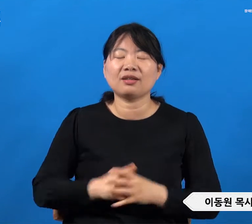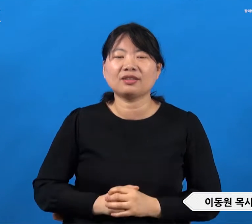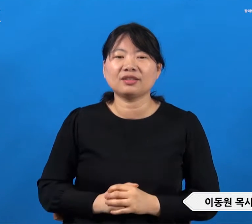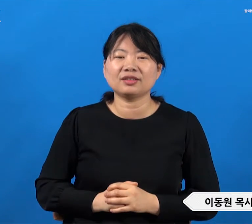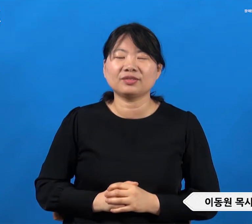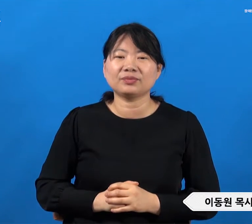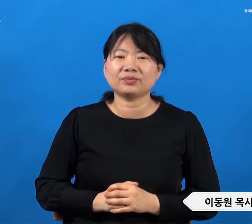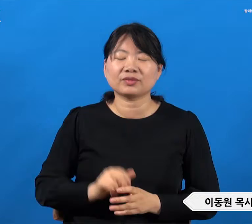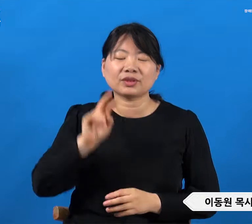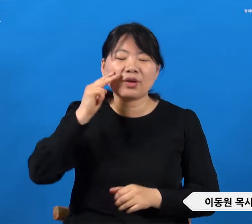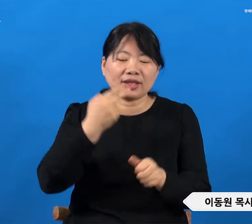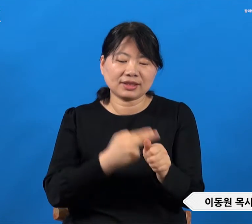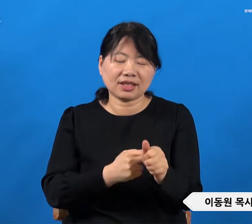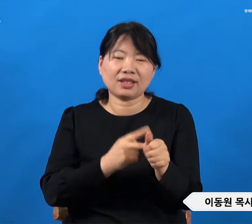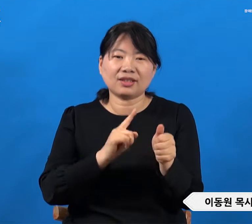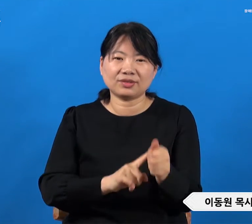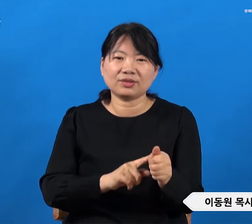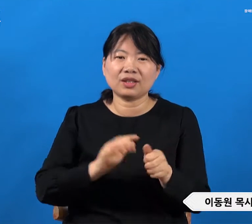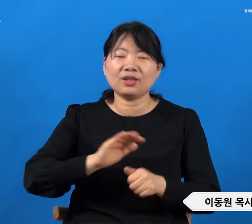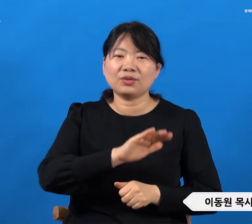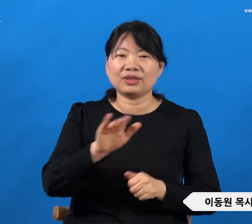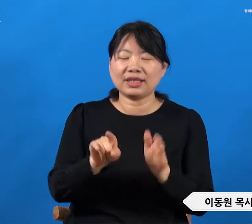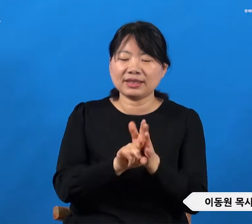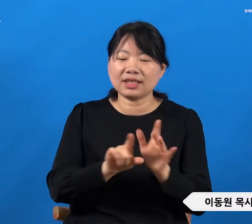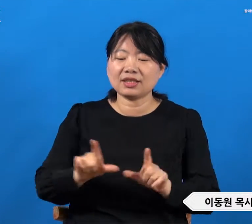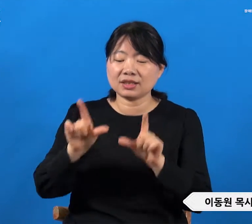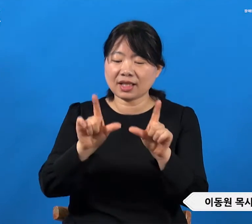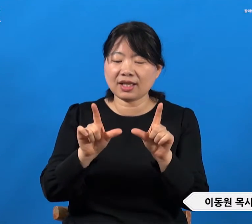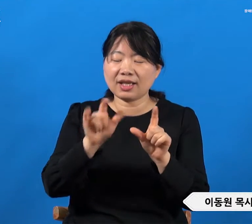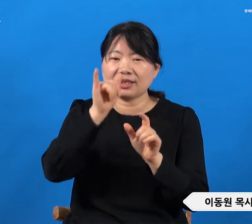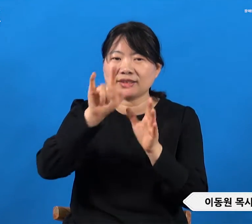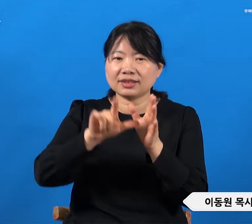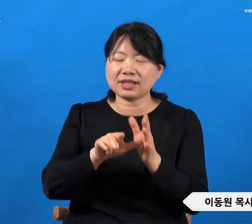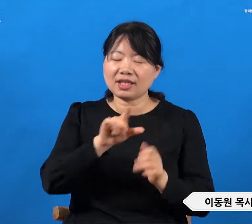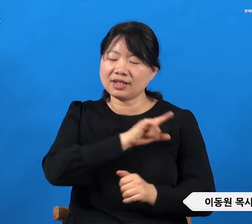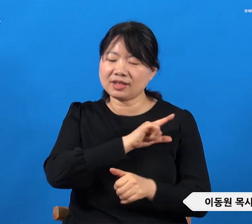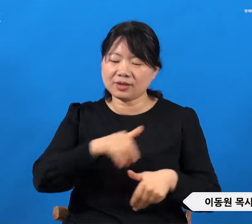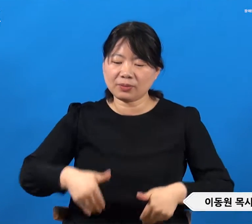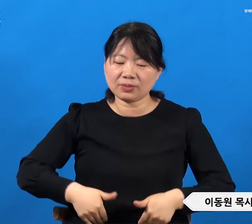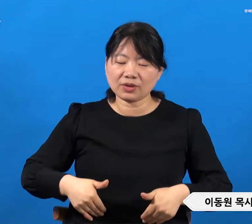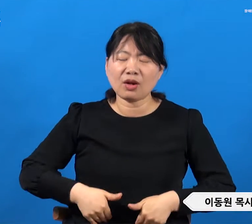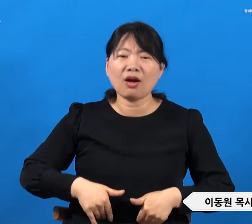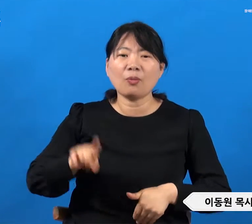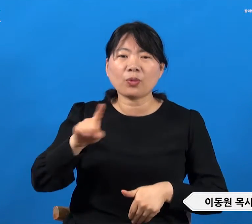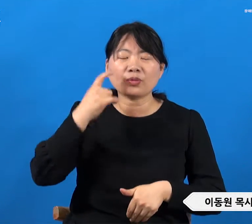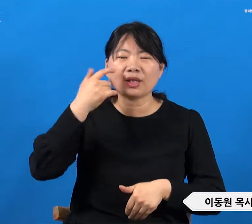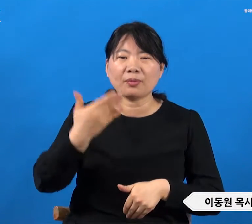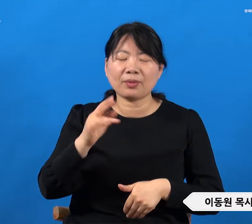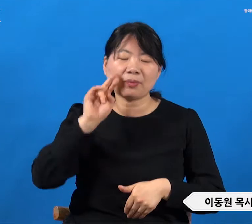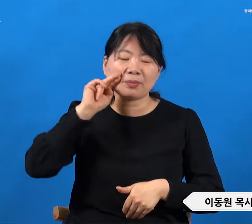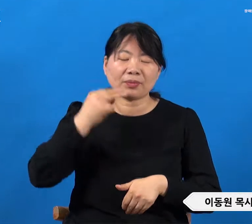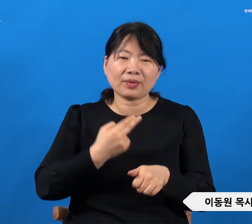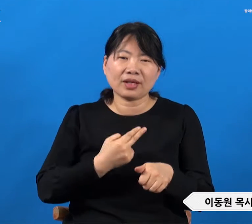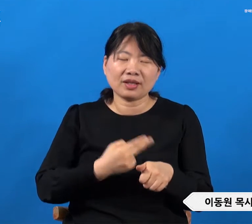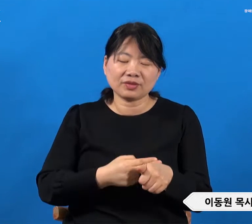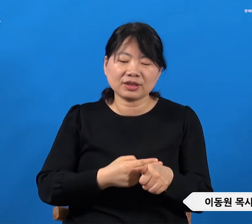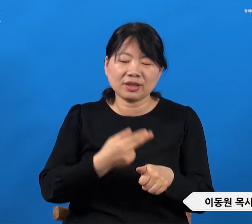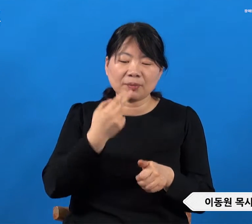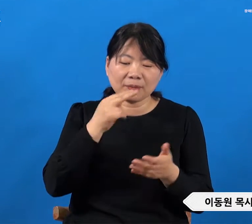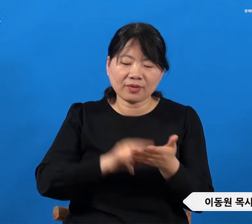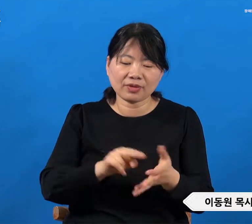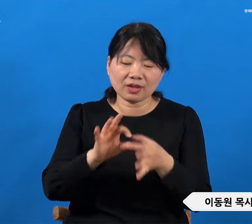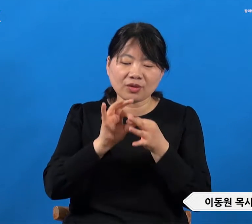그렇습니다. 바울 사도는 우리들의 신앙생활에 있어서도 가장 필요한 것이 뭐냐? 바울이 그의